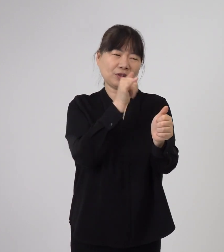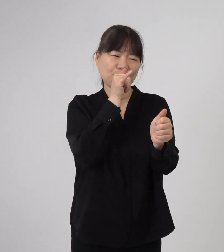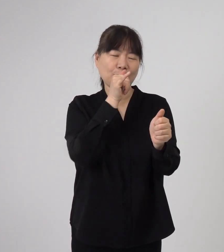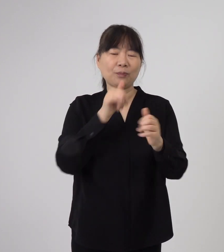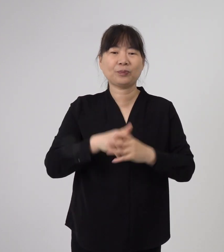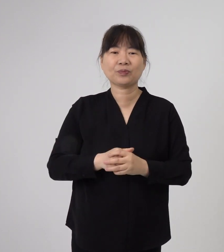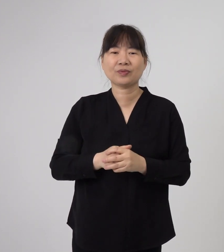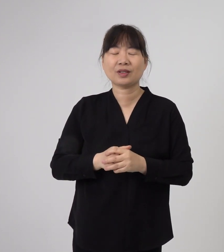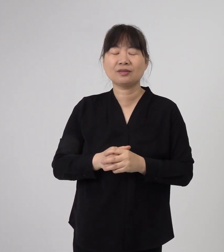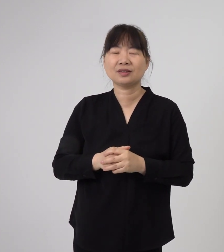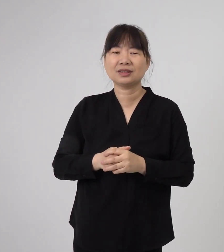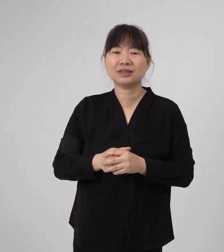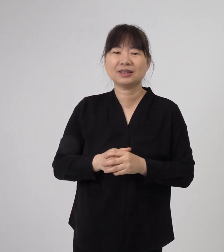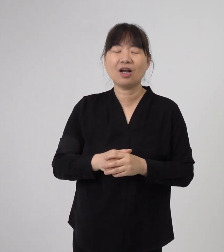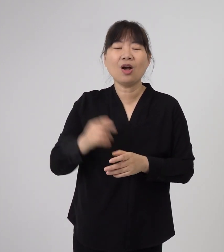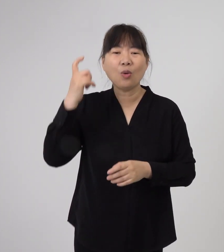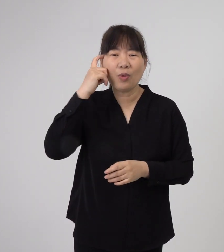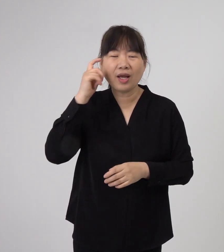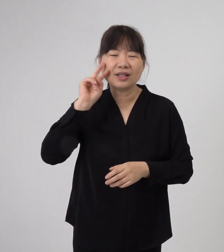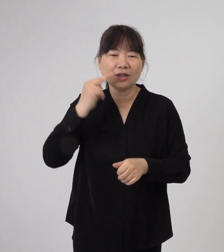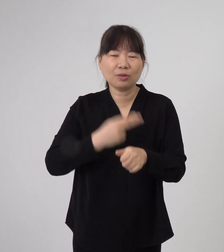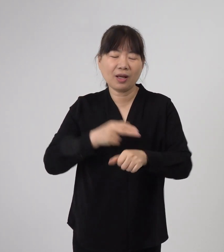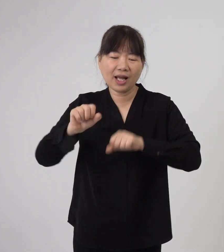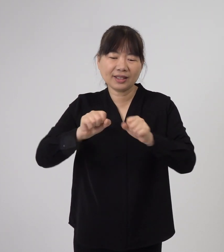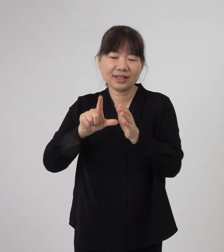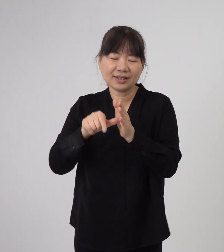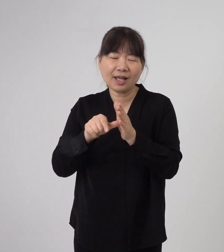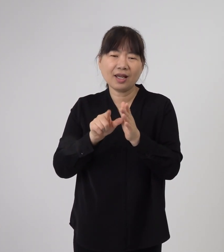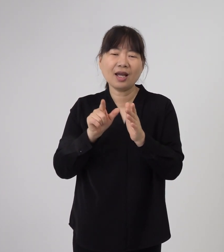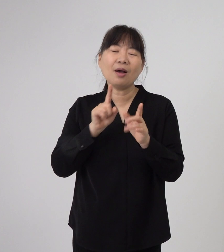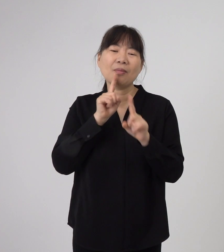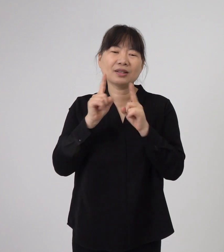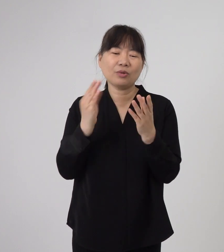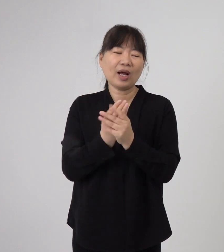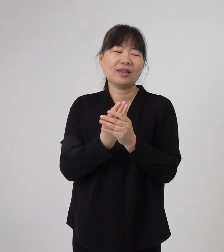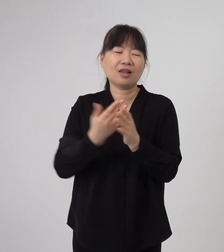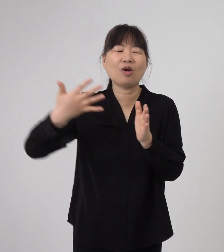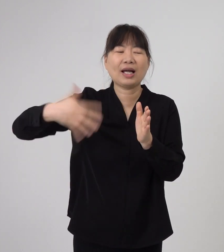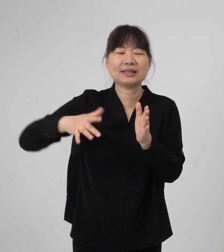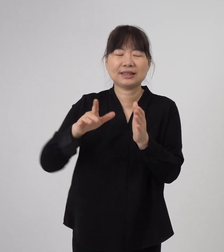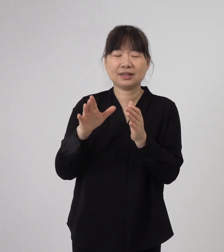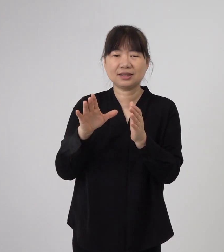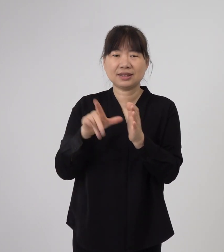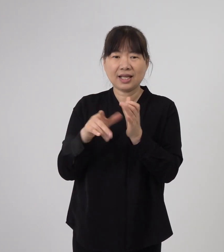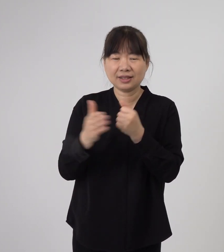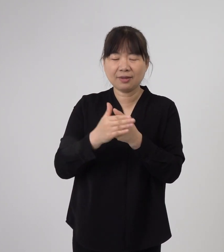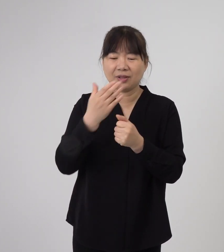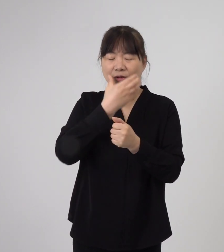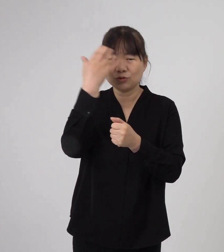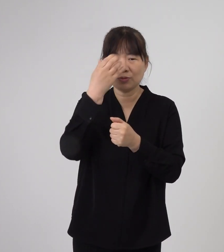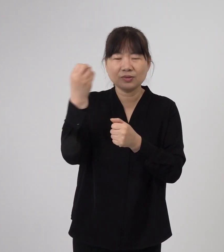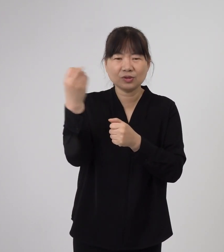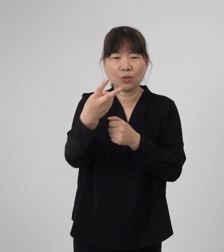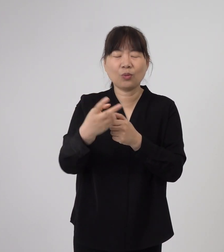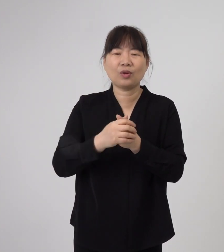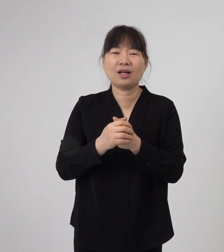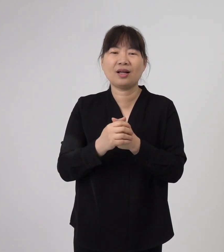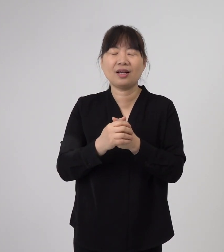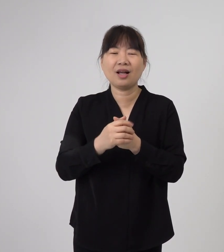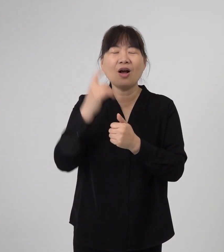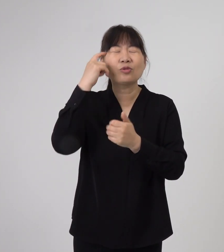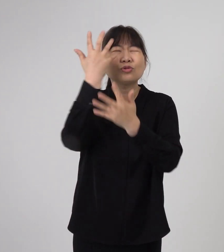말씀이 완성되었을 때입니까? 되지 않았을 때입니까? 아직 완성가 안 될 때예요. 그러니까 꿈이나 또는